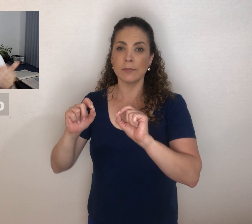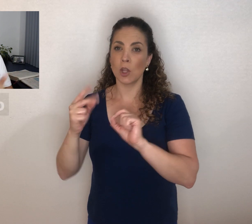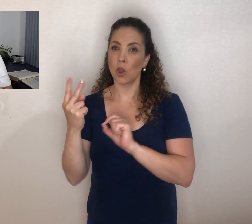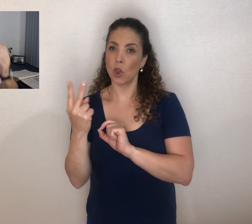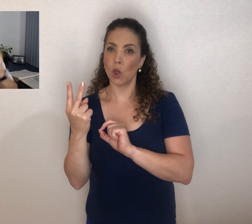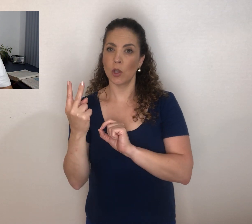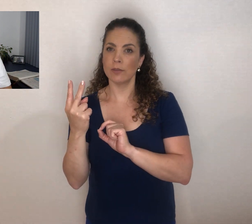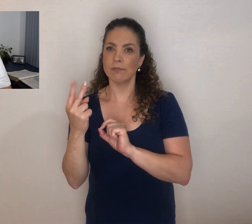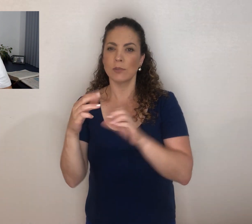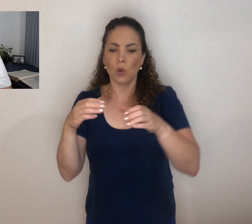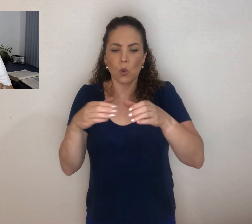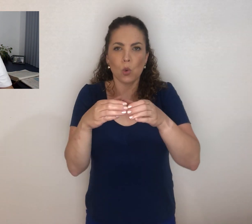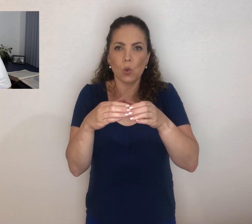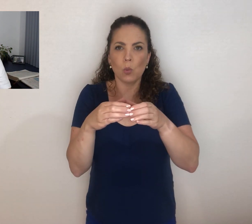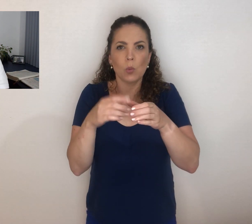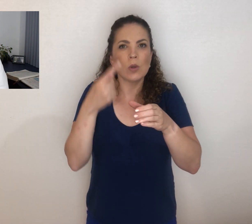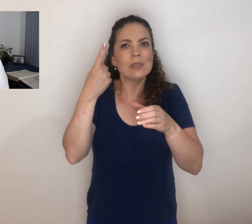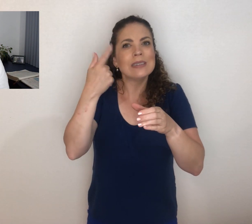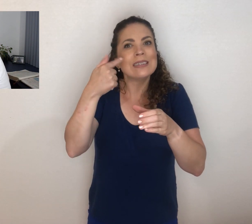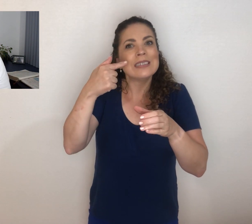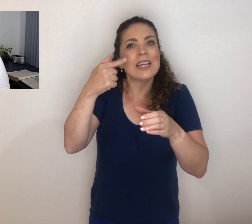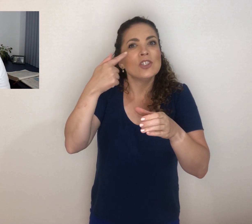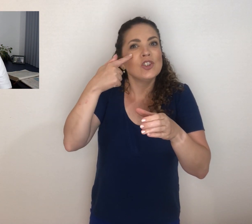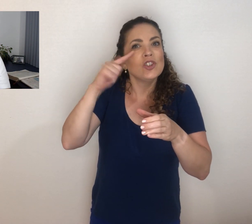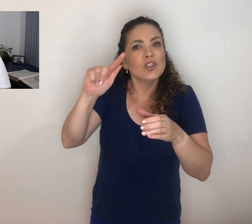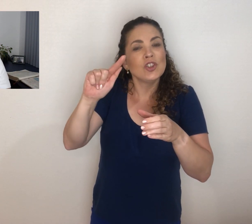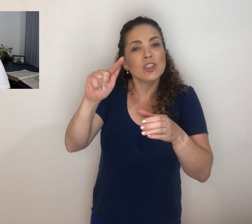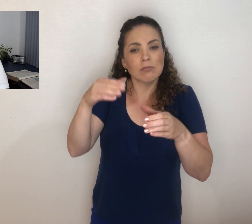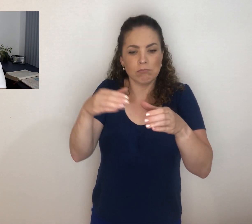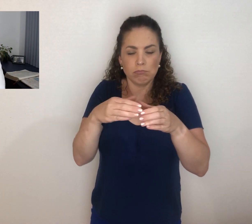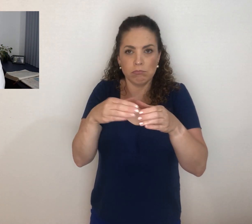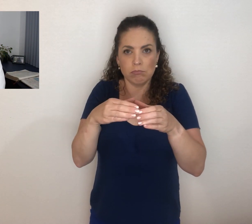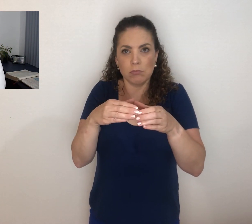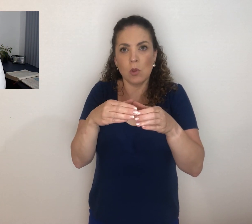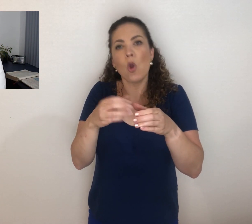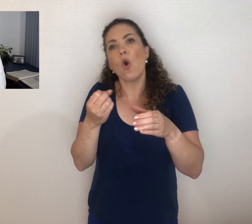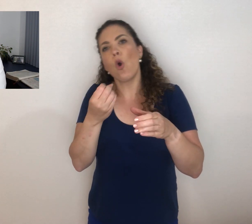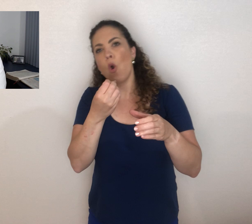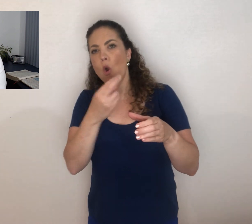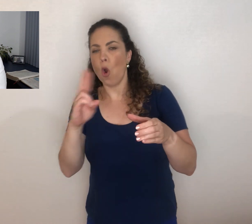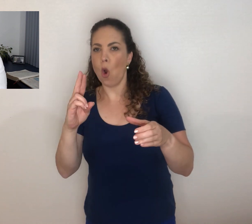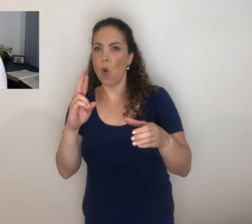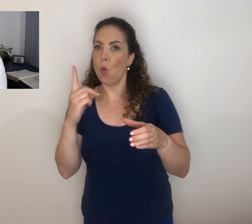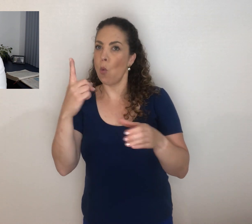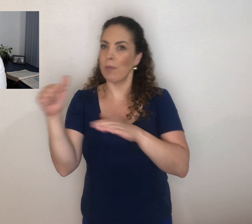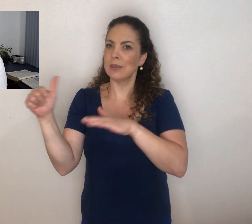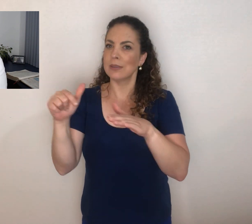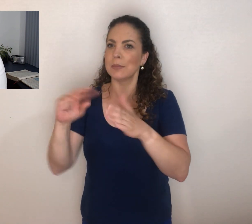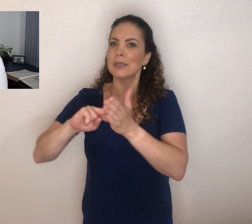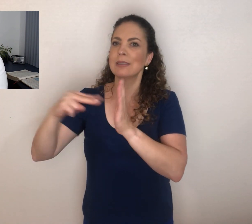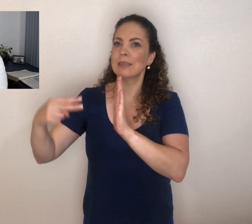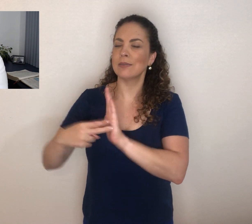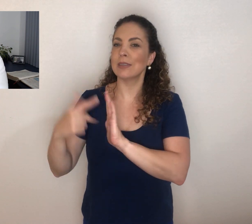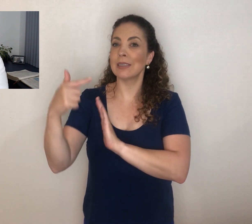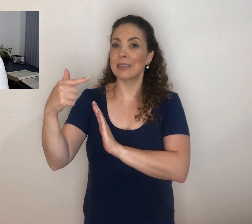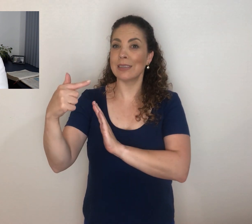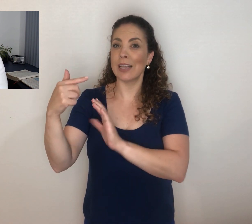dias ou uma semana de 7 anos. Então, o contexto da profecia de Daniel